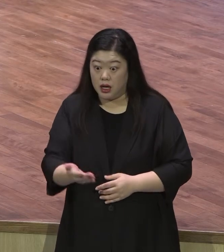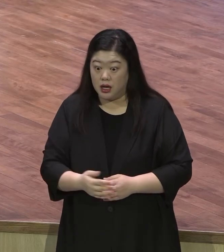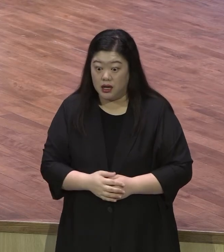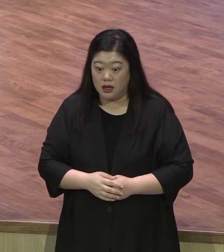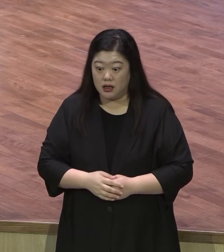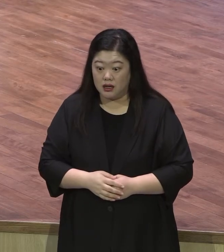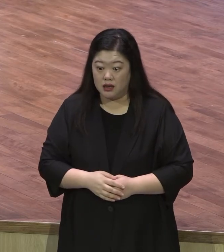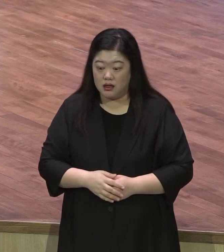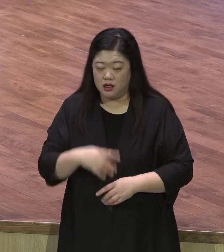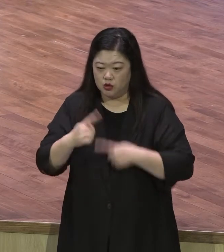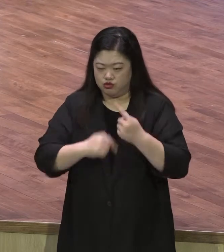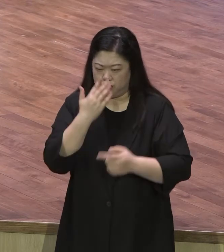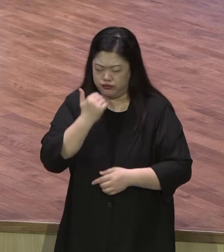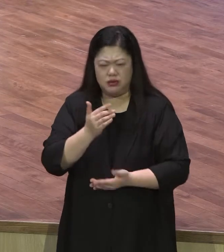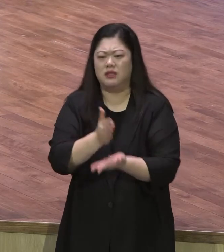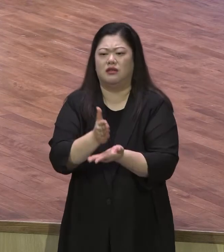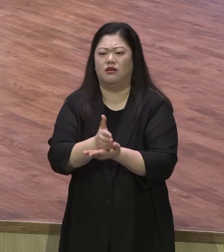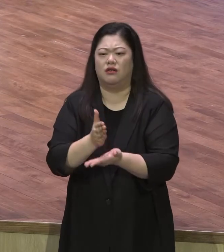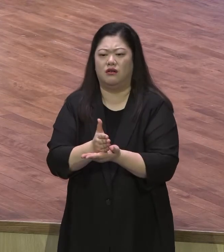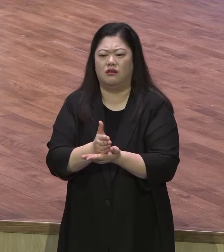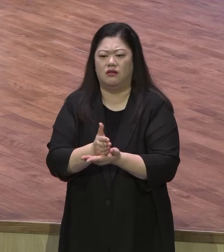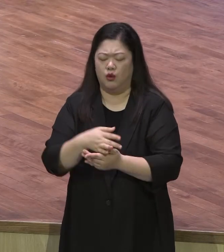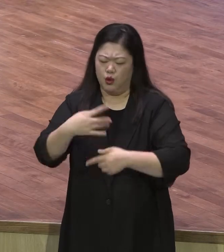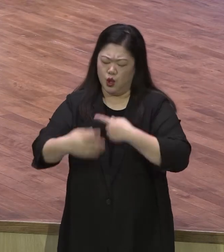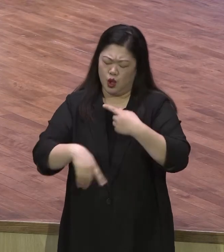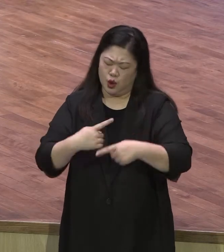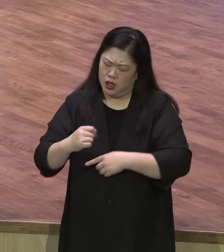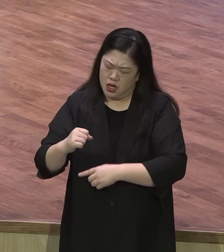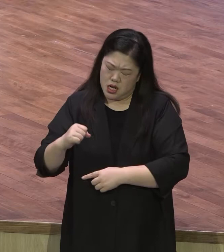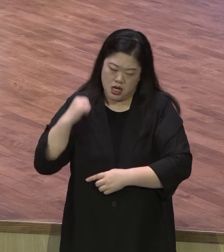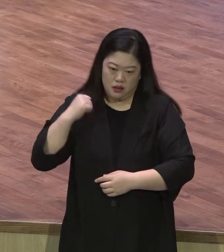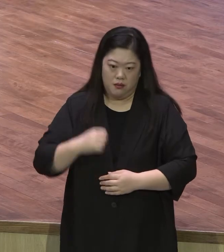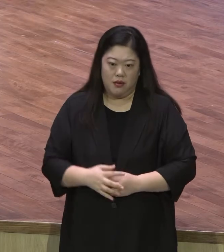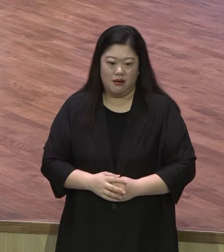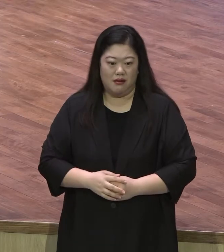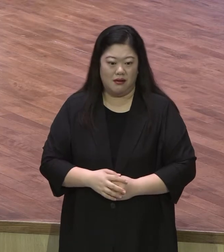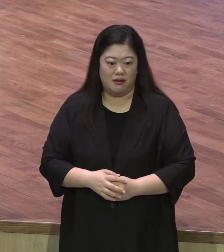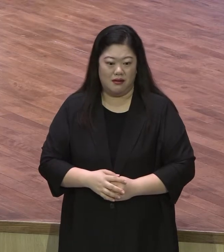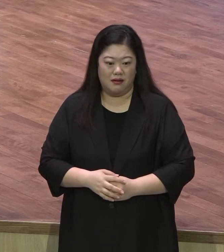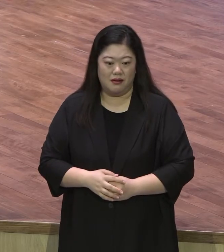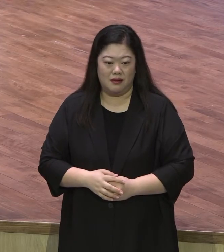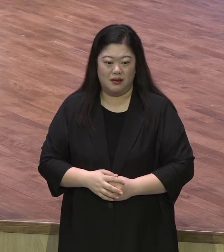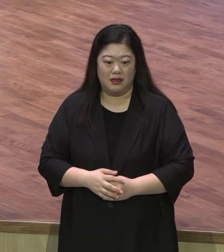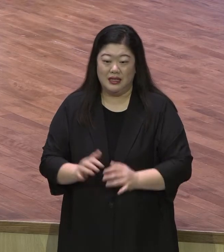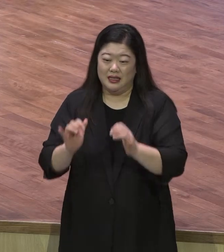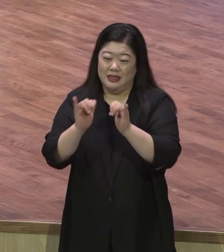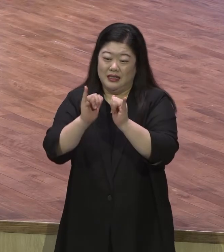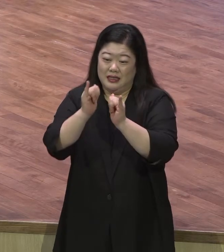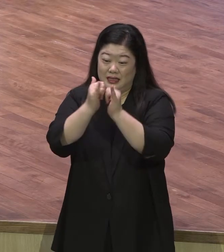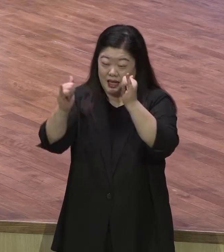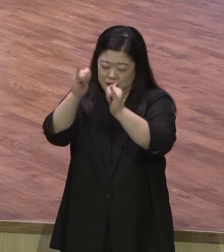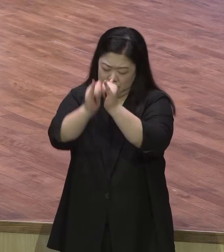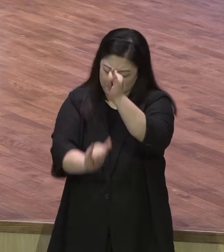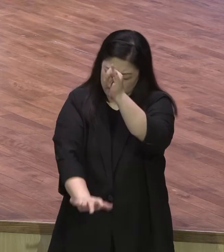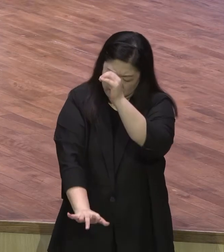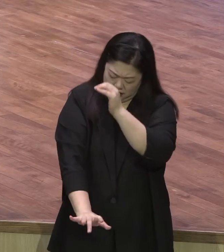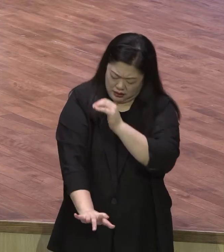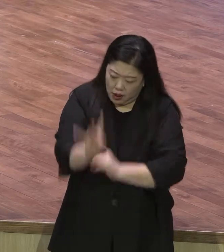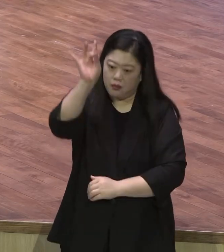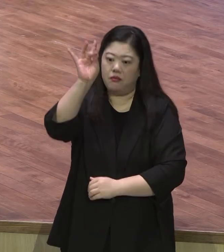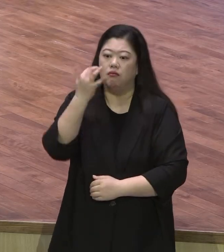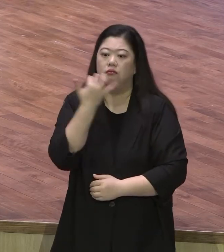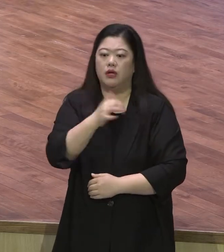알고나 고백하시기 바랍니다. 인류 최초로 그 역사상 처음 고백한